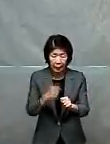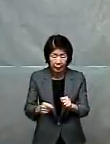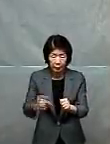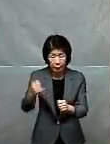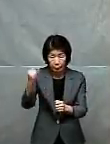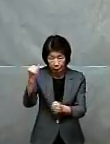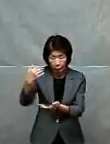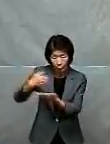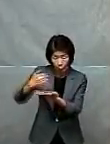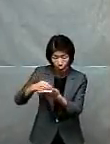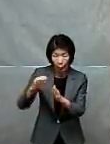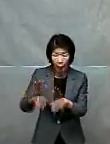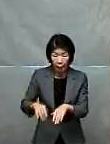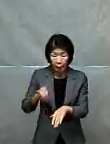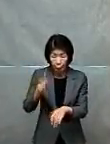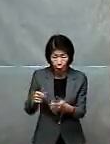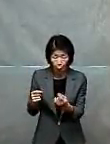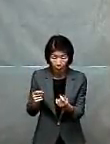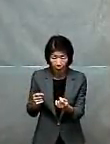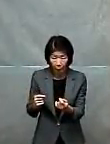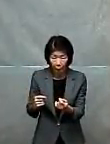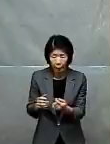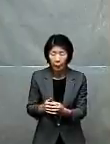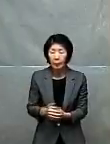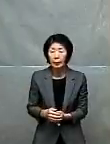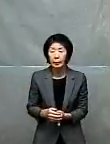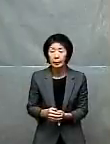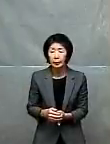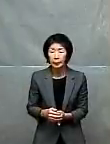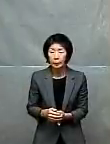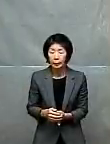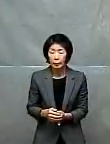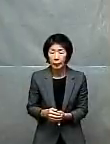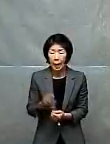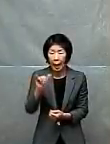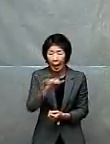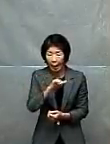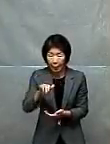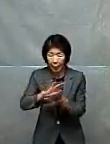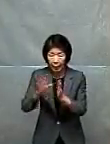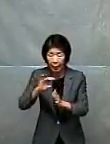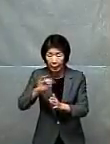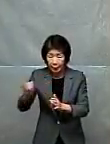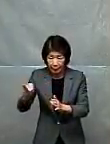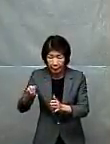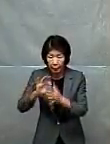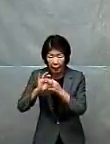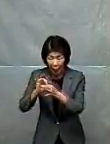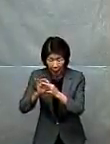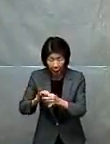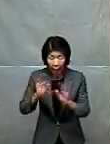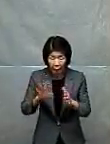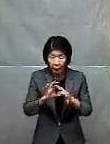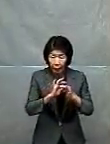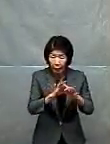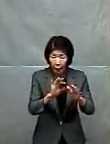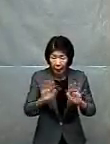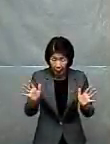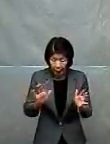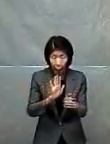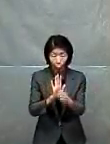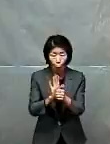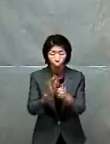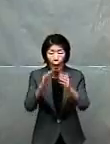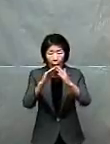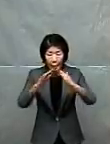ども、その後安倍健一前県議の件に関わると関わらずと、はい、その後援会とし